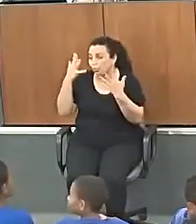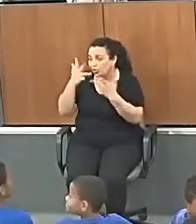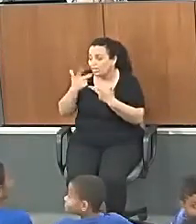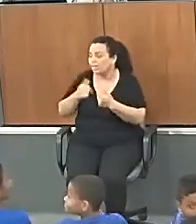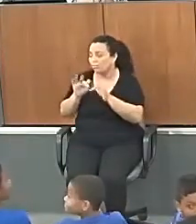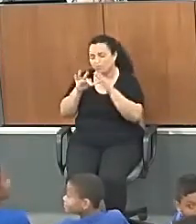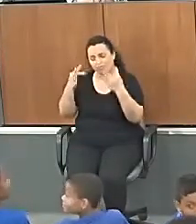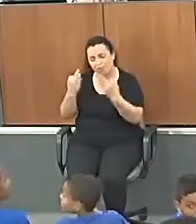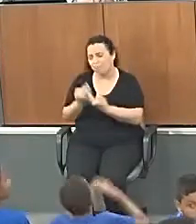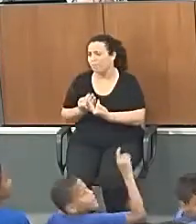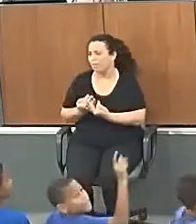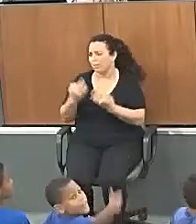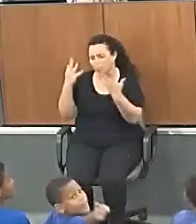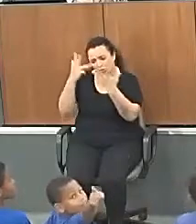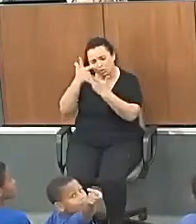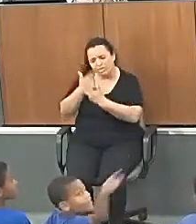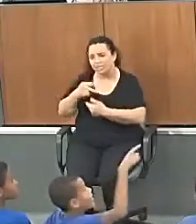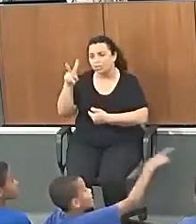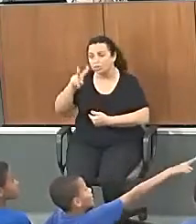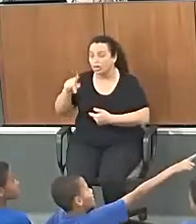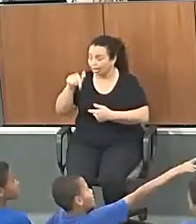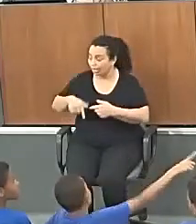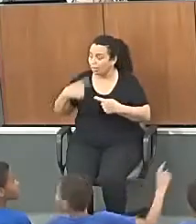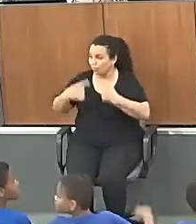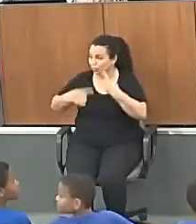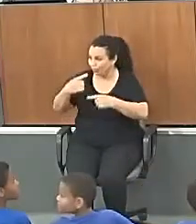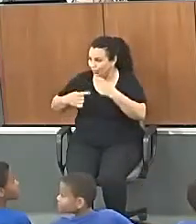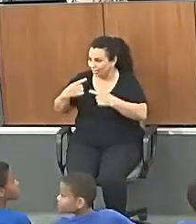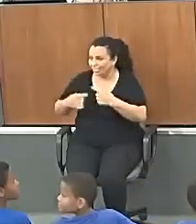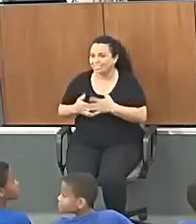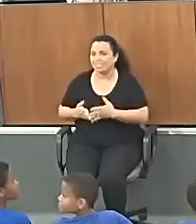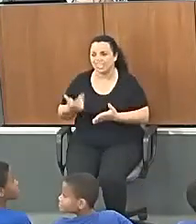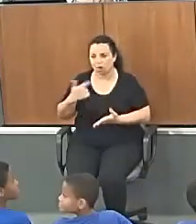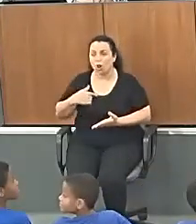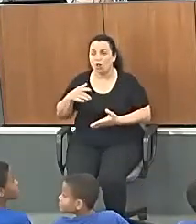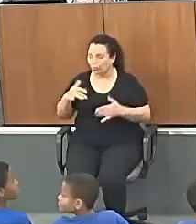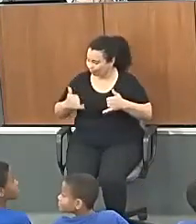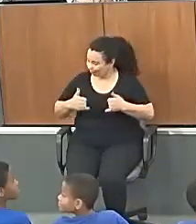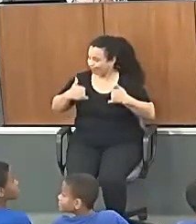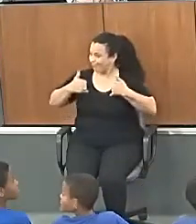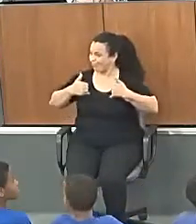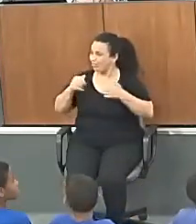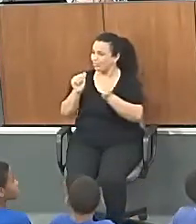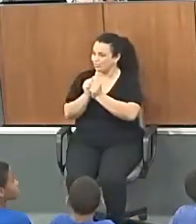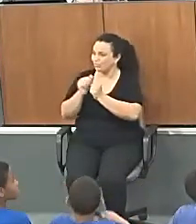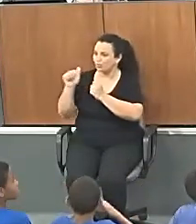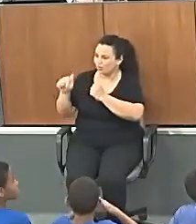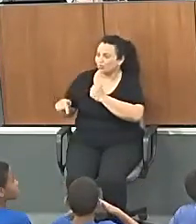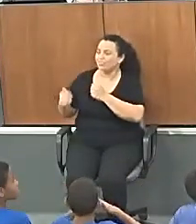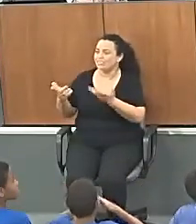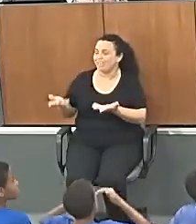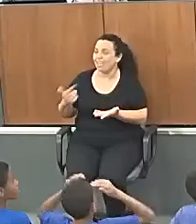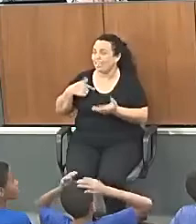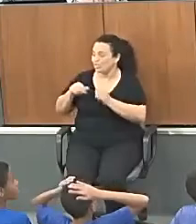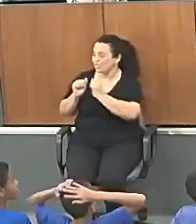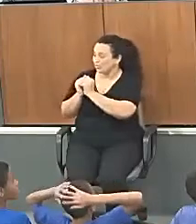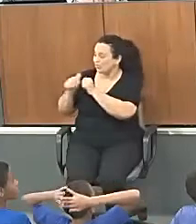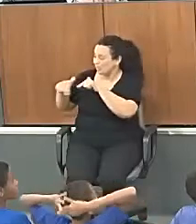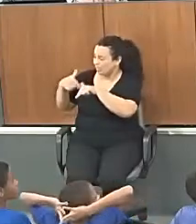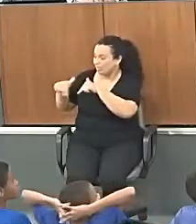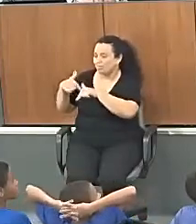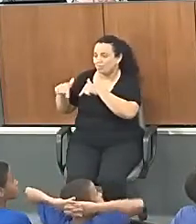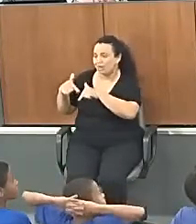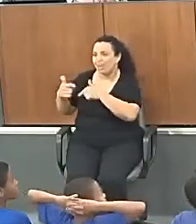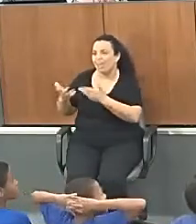história maravilhosa na política mineira então deputado é um orgulho poder estar nesta casa hoje e poder estar do seu lado aí